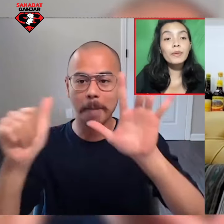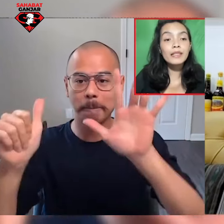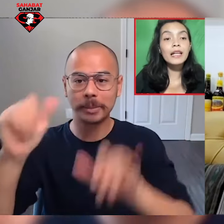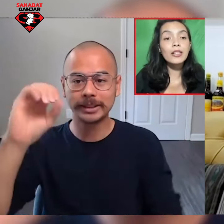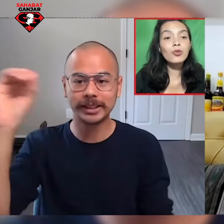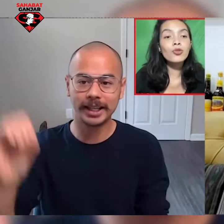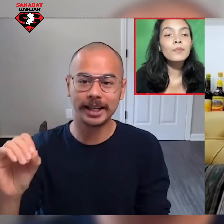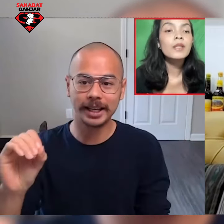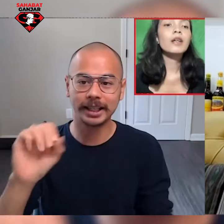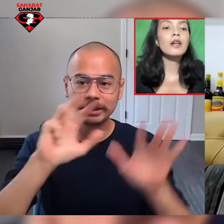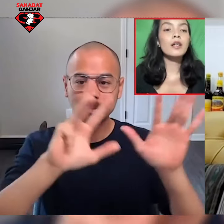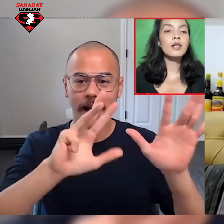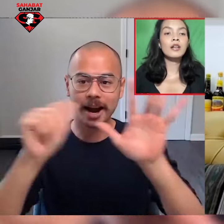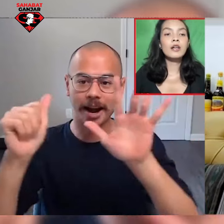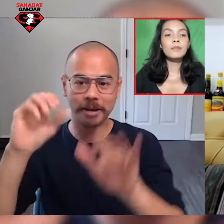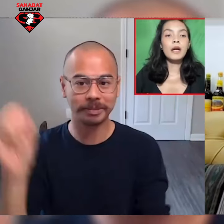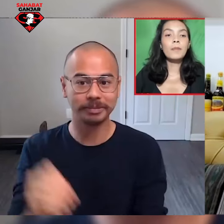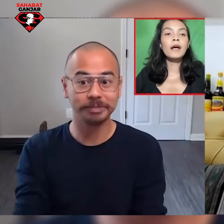96% itu